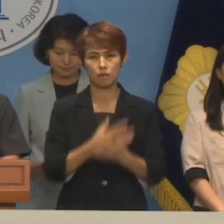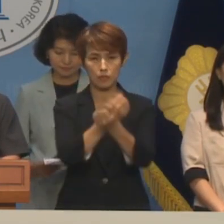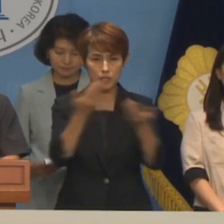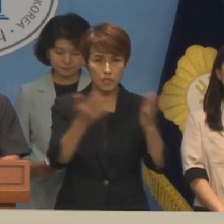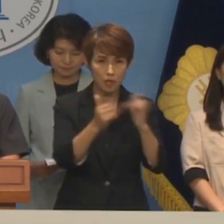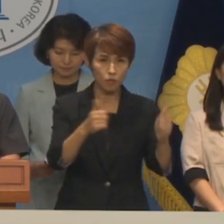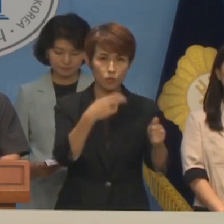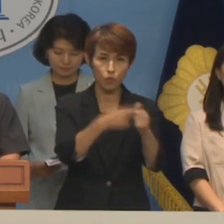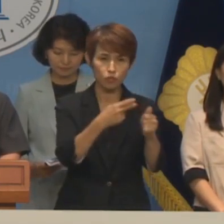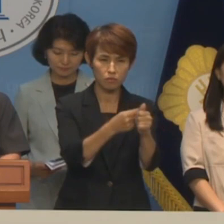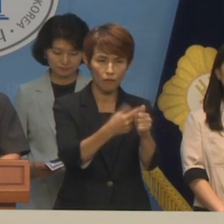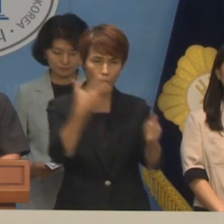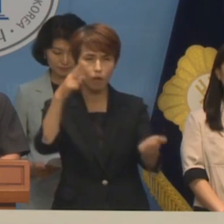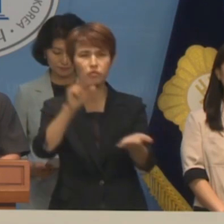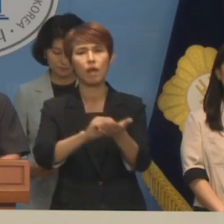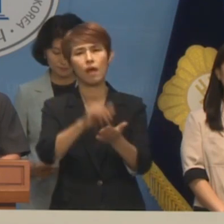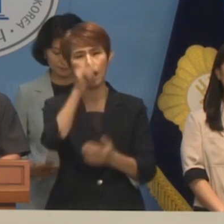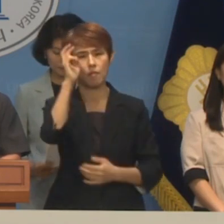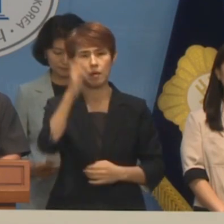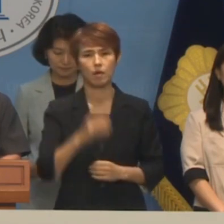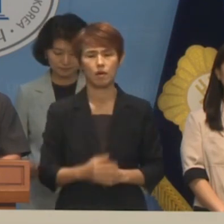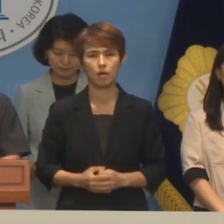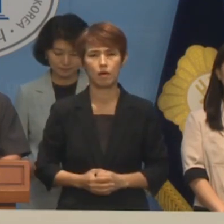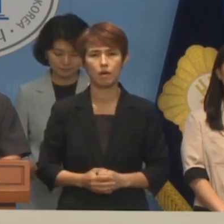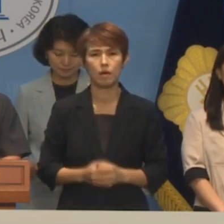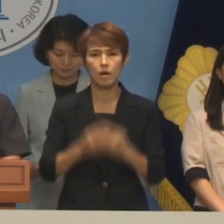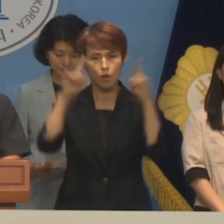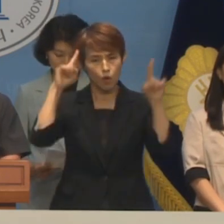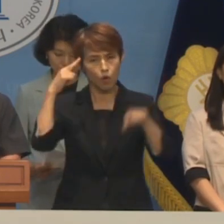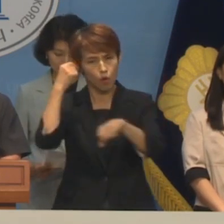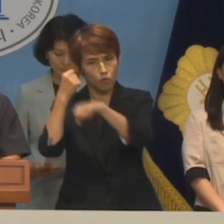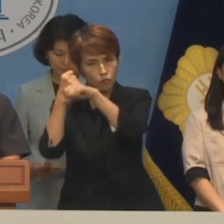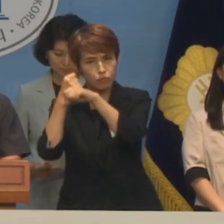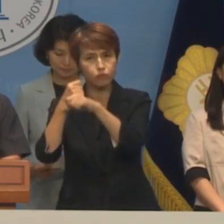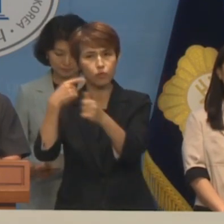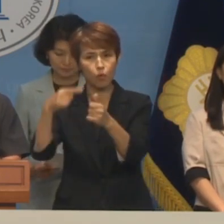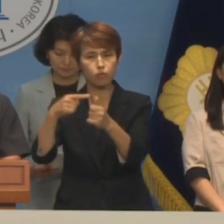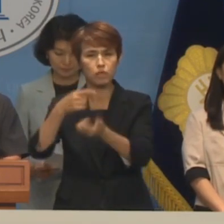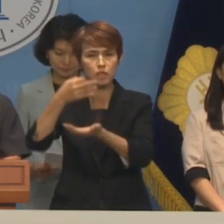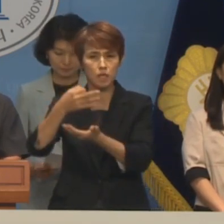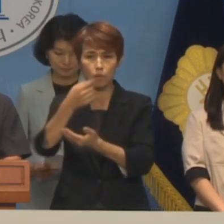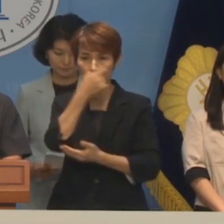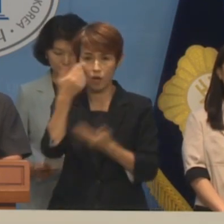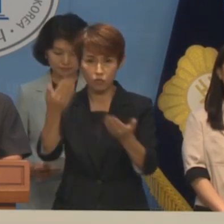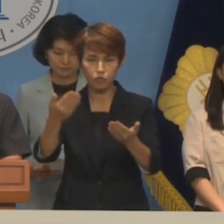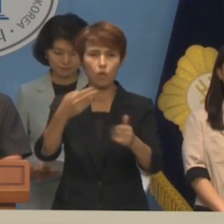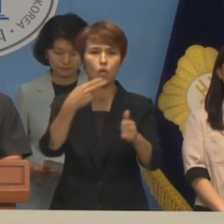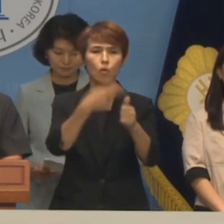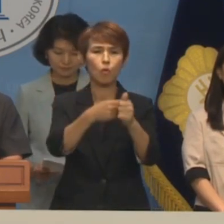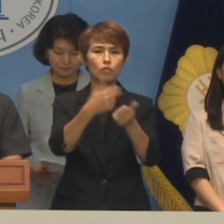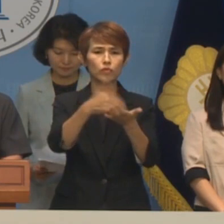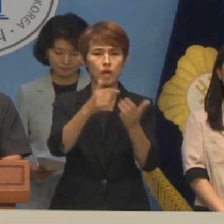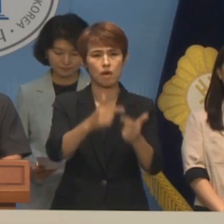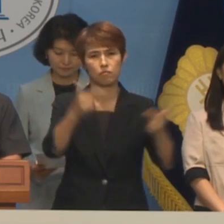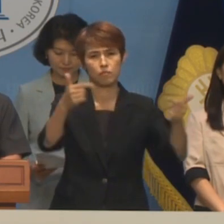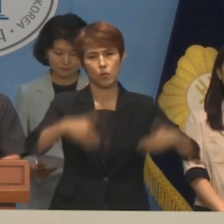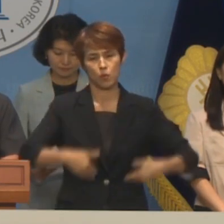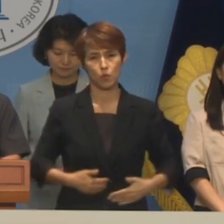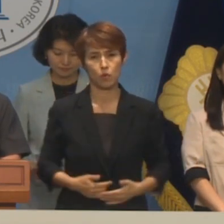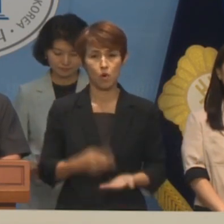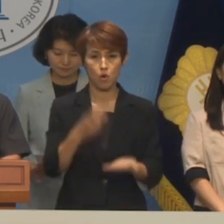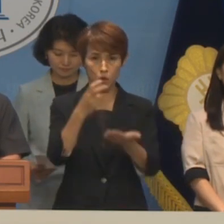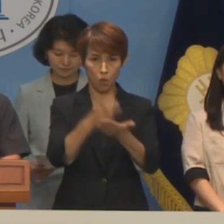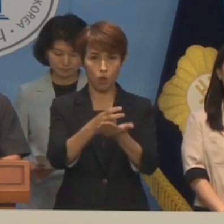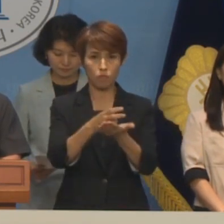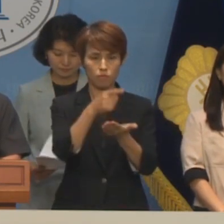심화시킬 것이다. 대학의 연구와 교육의 질을 보장하는 핵심은 교원 확보율이다. 교원의 지위는 법으로